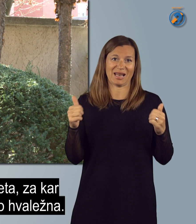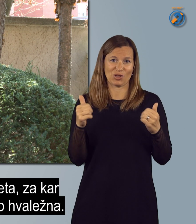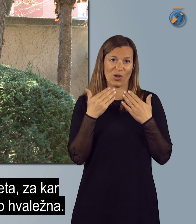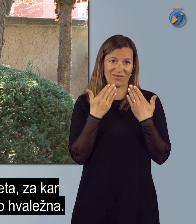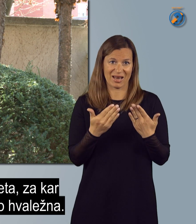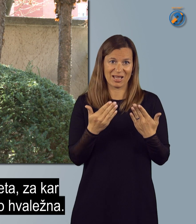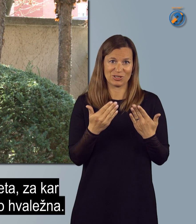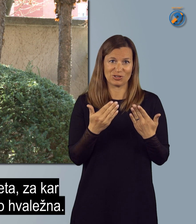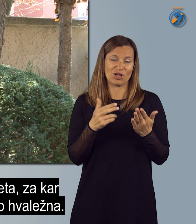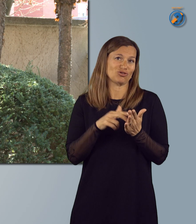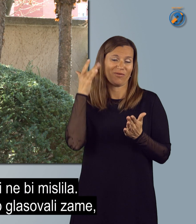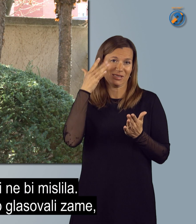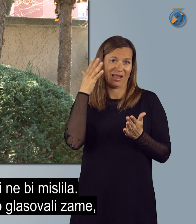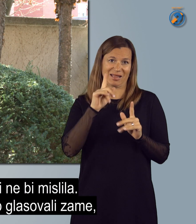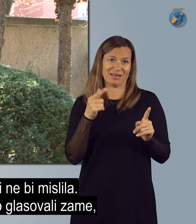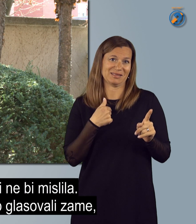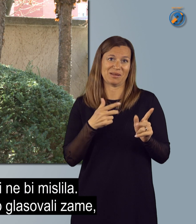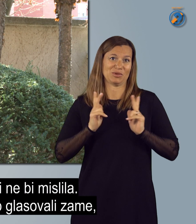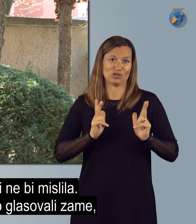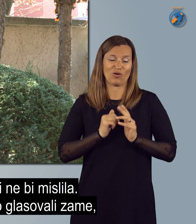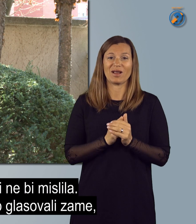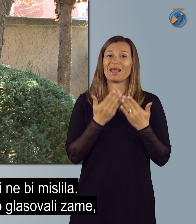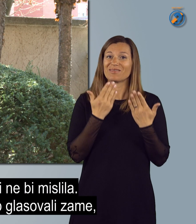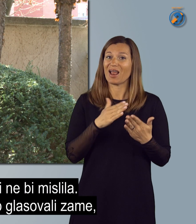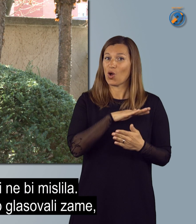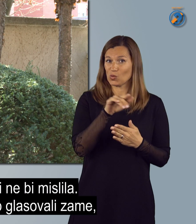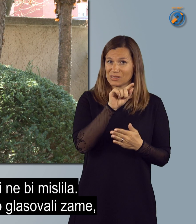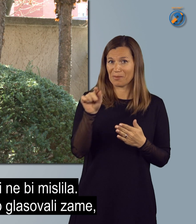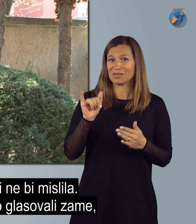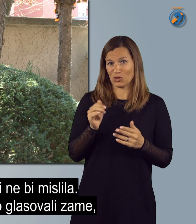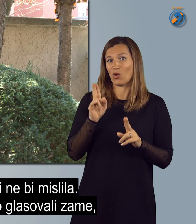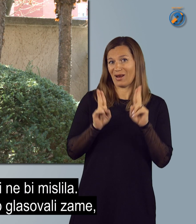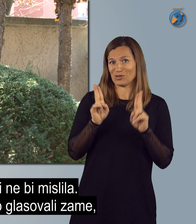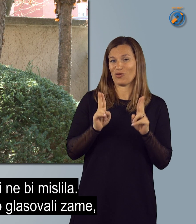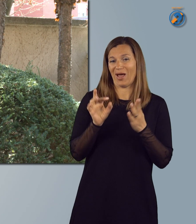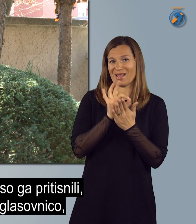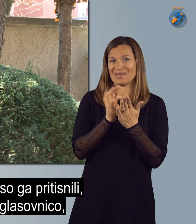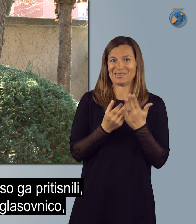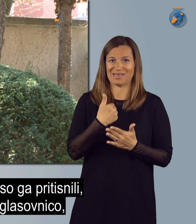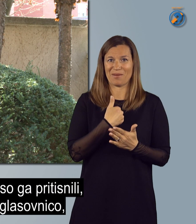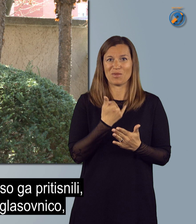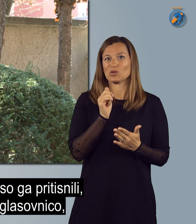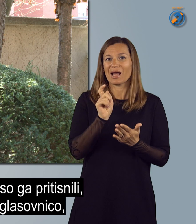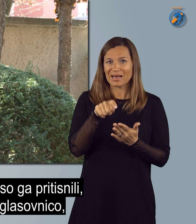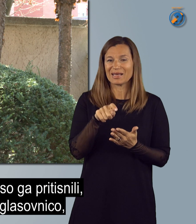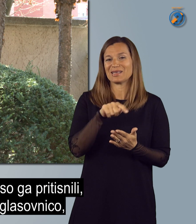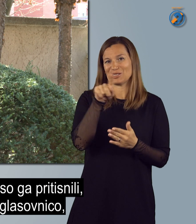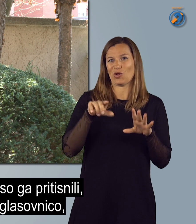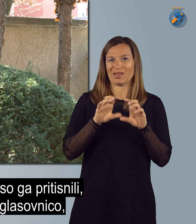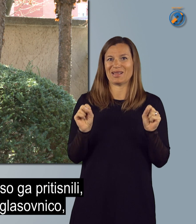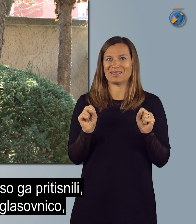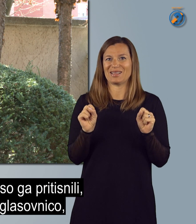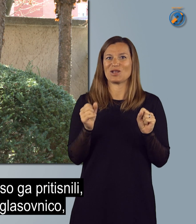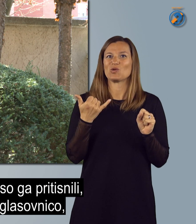izredno hvaležna, niti v sanjah pa ne mislila. In hvala vsem, ki so glasovali zame, vsak klik, ki so ga naredili,